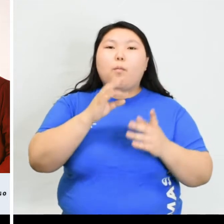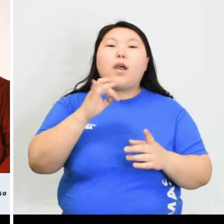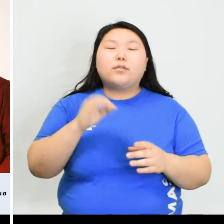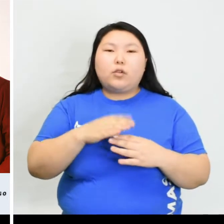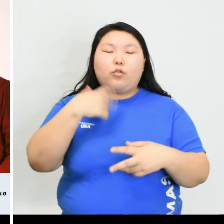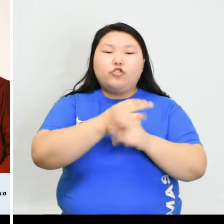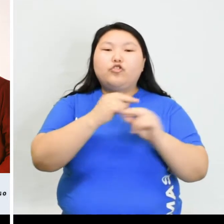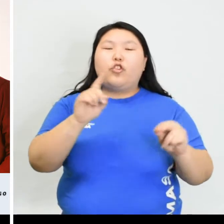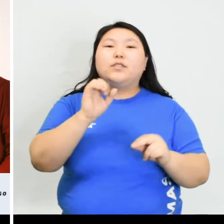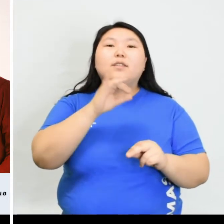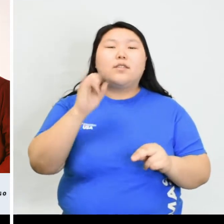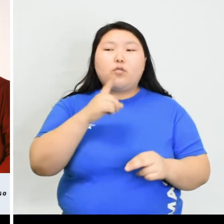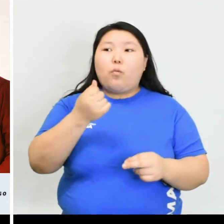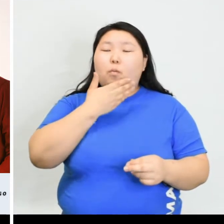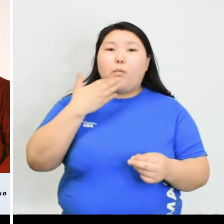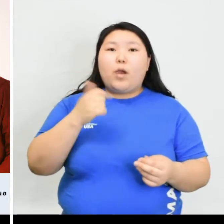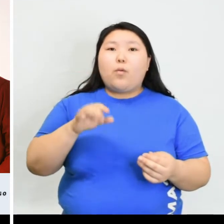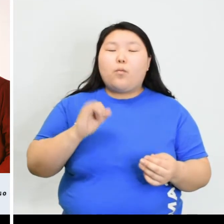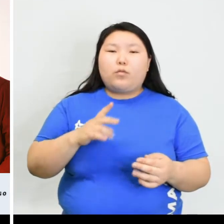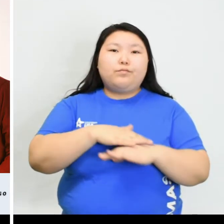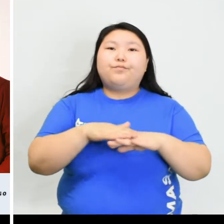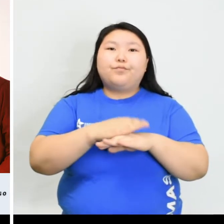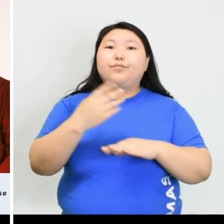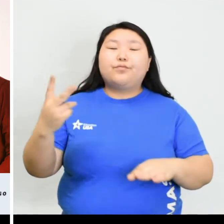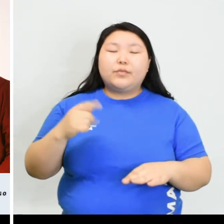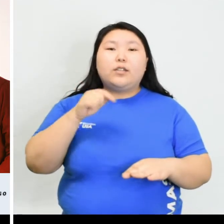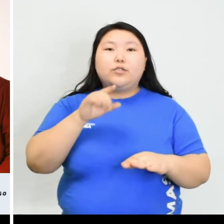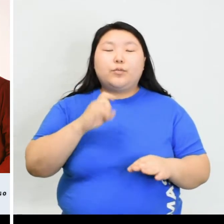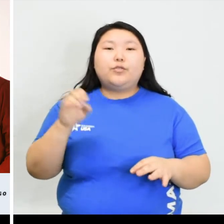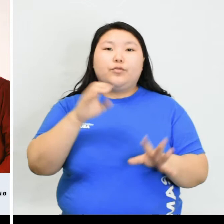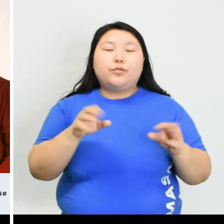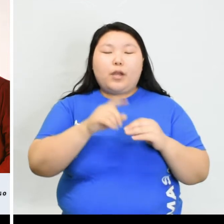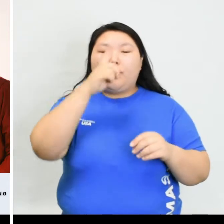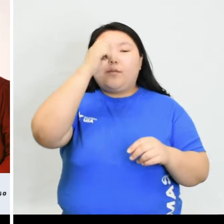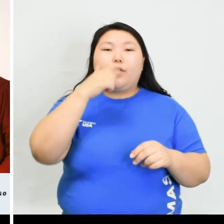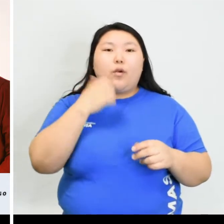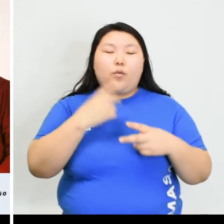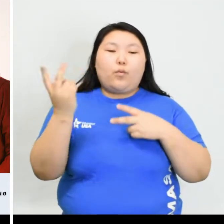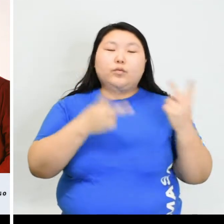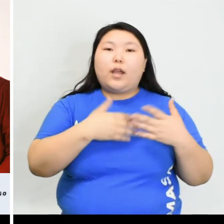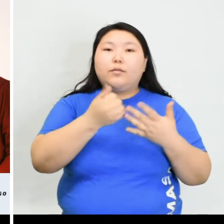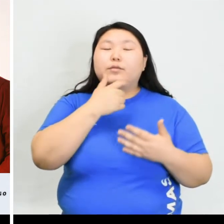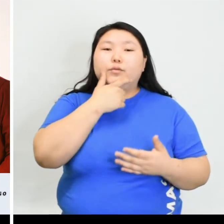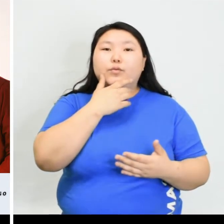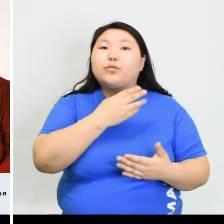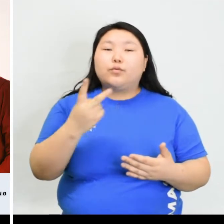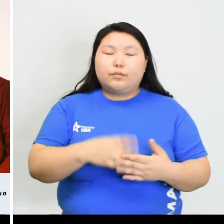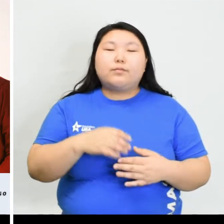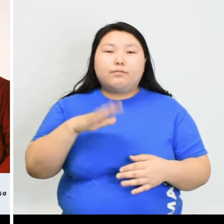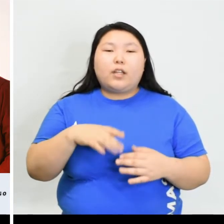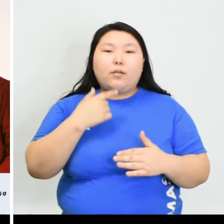нь private шүү дээ. Чөлөөт зах зээл. Чи мөнгө байхгүй бол sorry шүү. Чи ер нь бол эрүүл мэндийн үйлчлэг авч чадахгүй